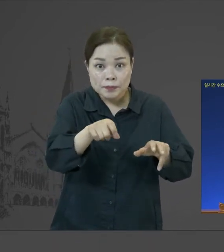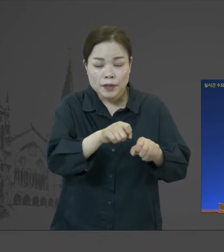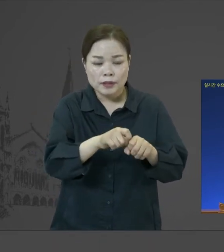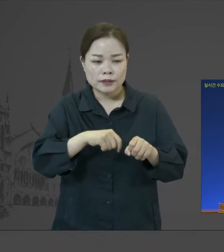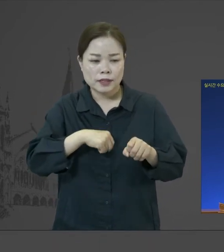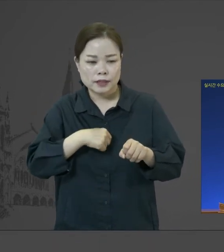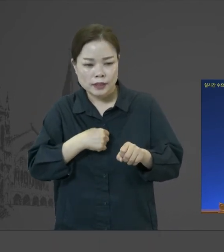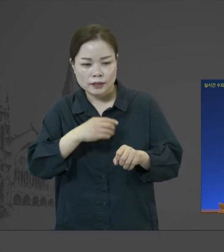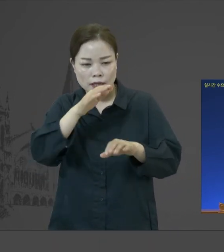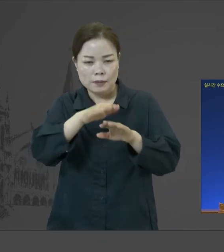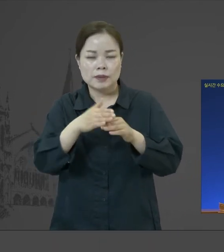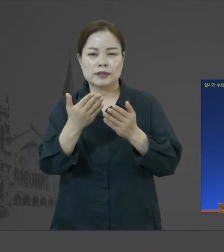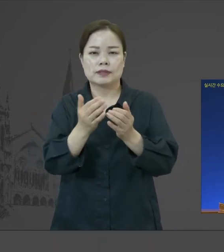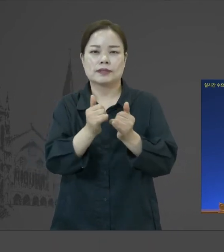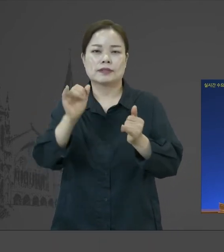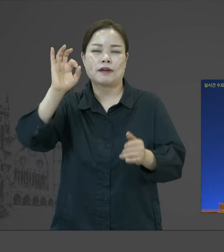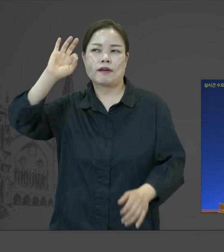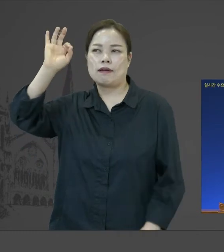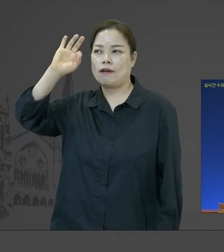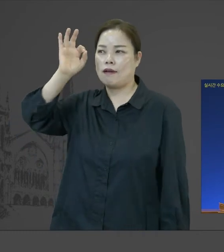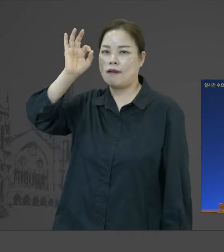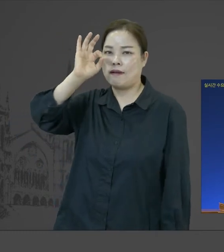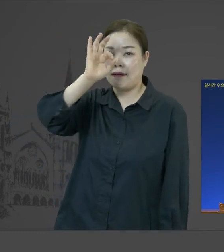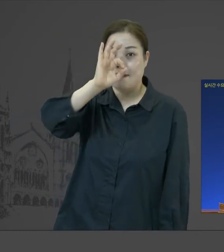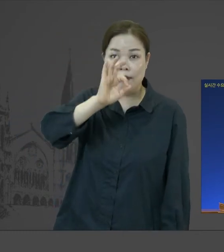자기에게 이렇게 예배하는 자들을 찾으시느니라.